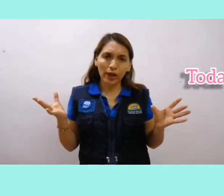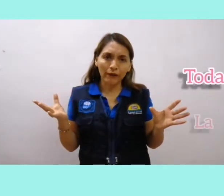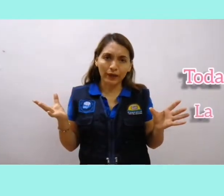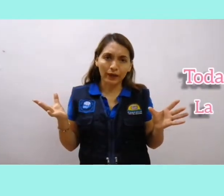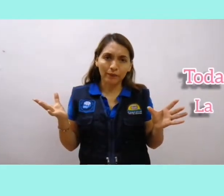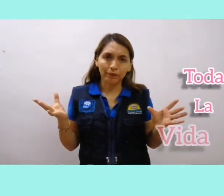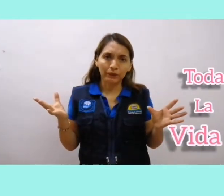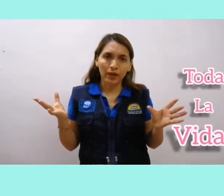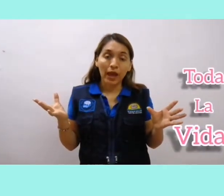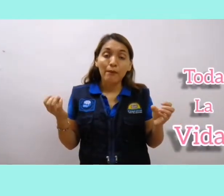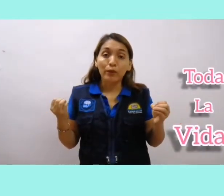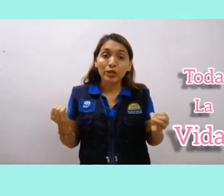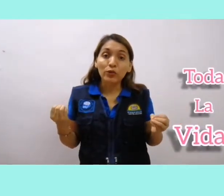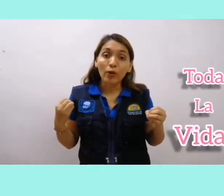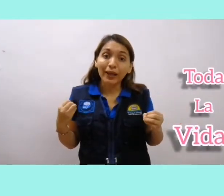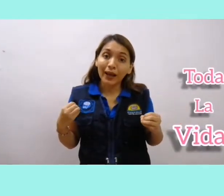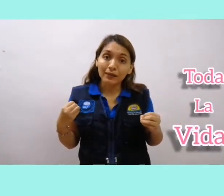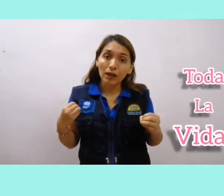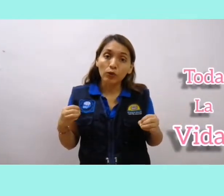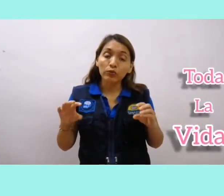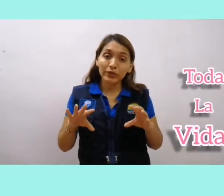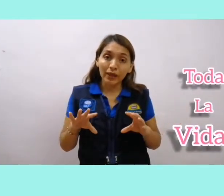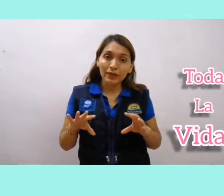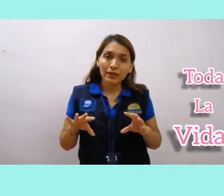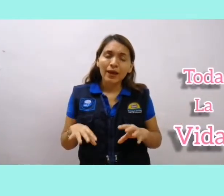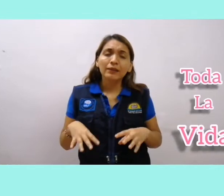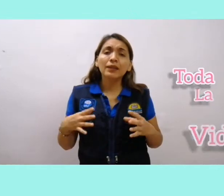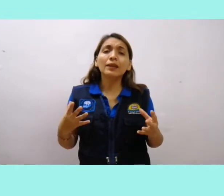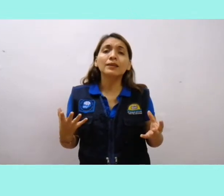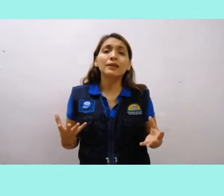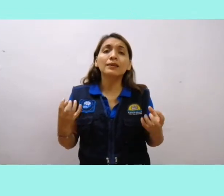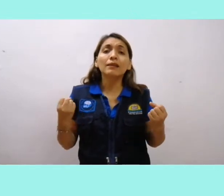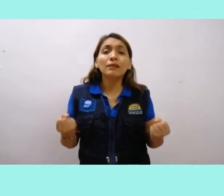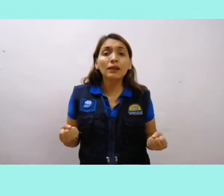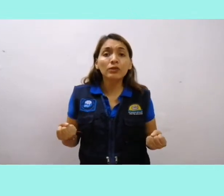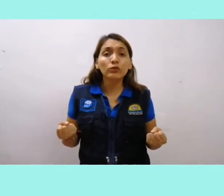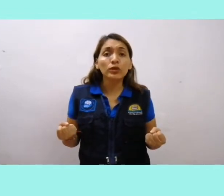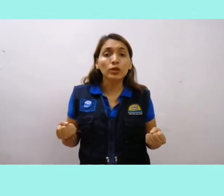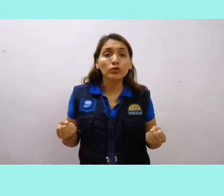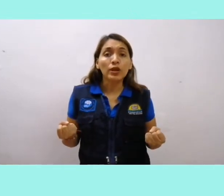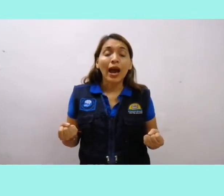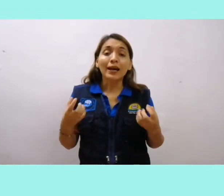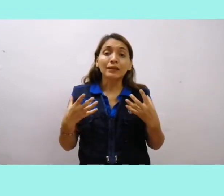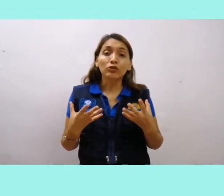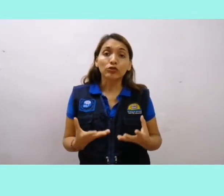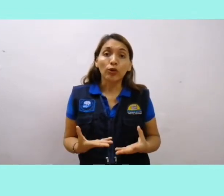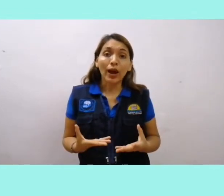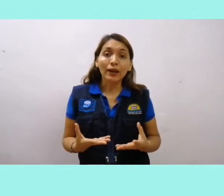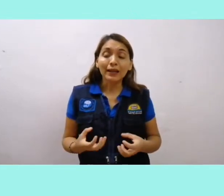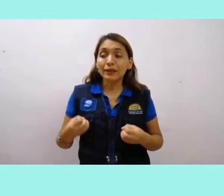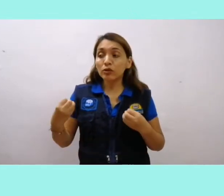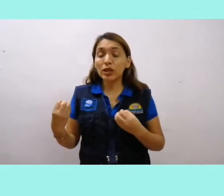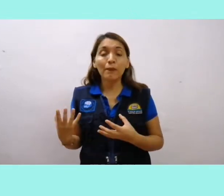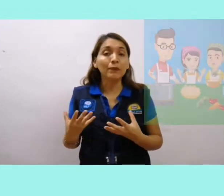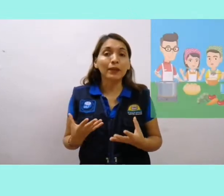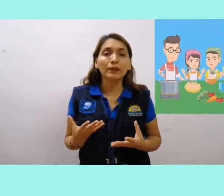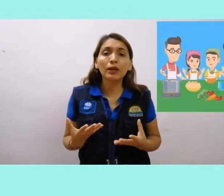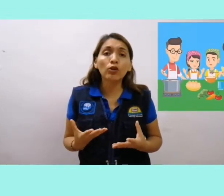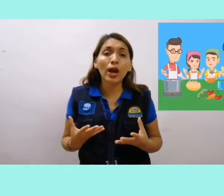la vida Por eso Ahora en casa Ustedes Tienen que hacer sentir A sus niños Hacerlos tocar Hacerlos experimentar Con las